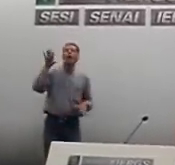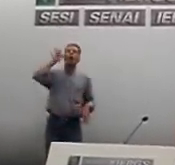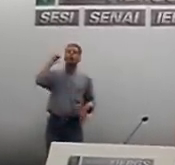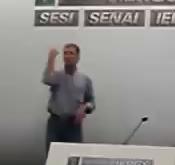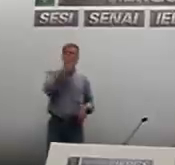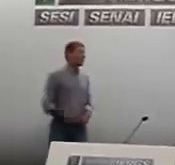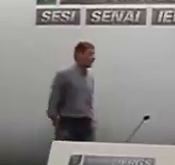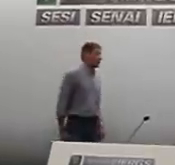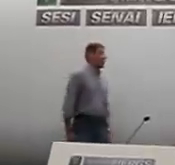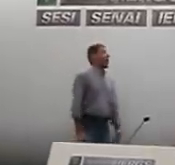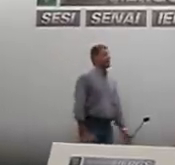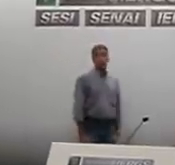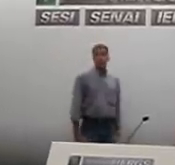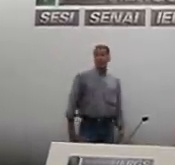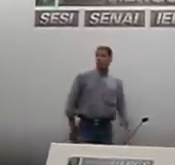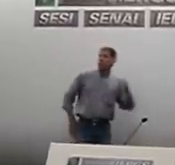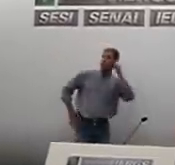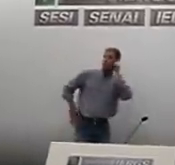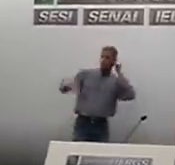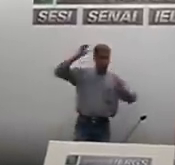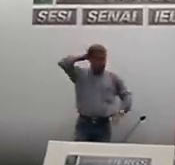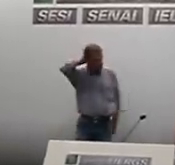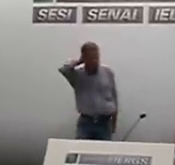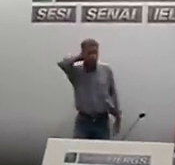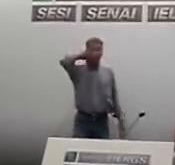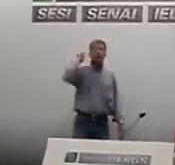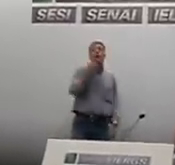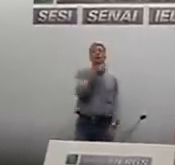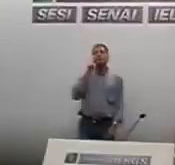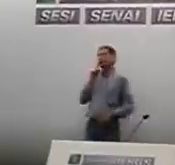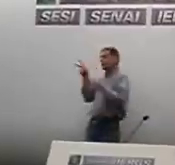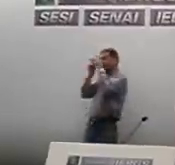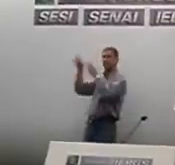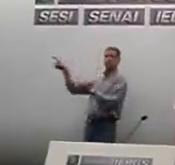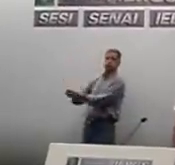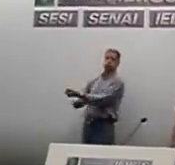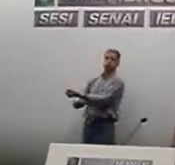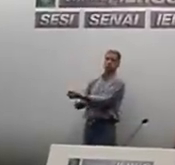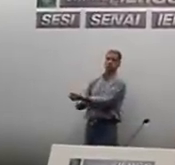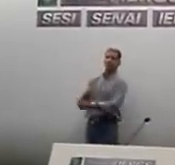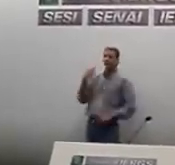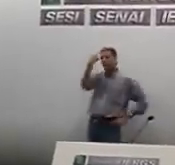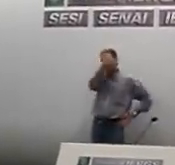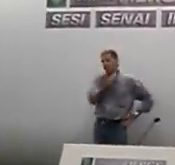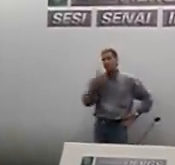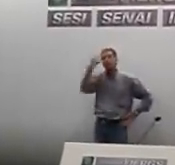isso. Então, é preciso manter o contato visual da pessoa. Ou a pessoa também, às vezes, fica